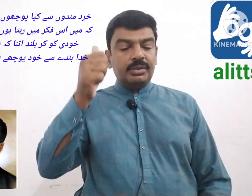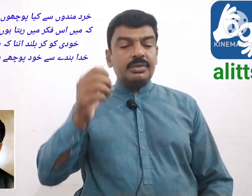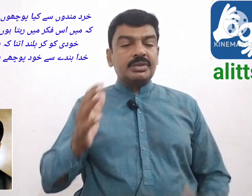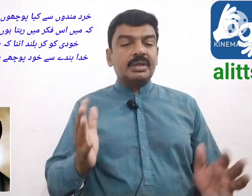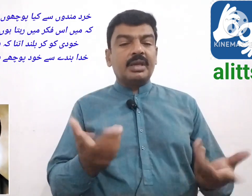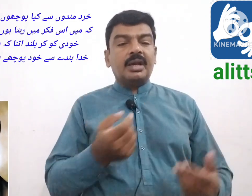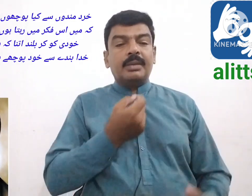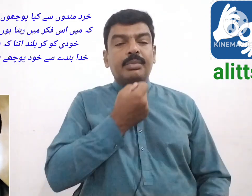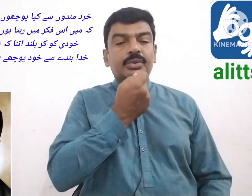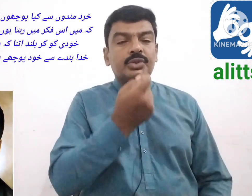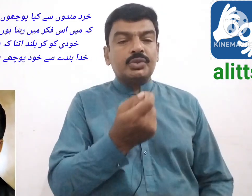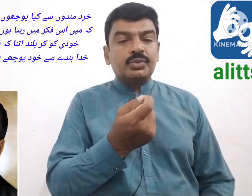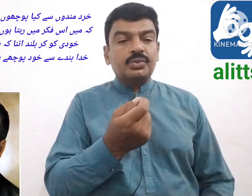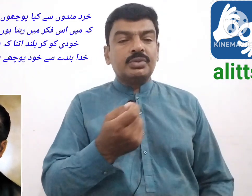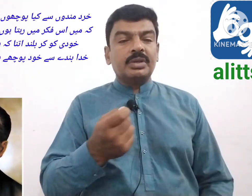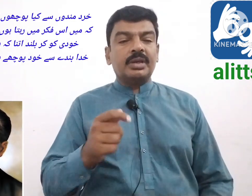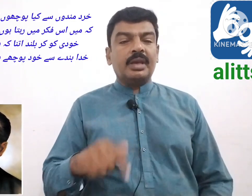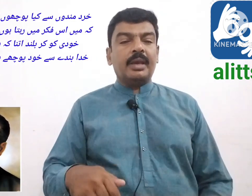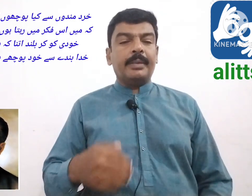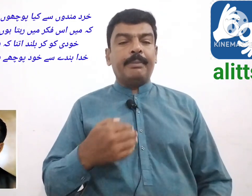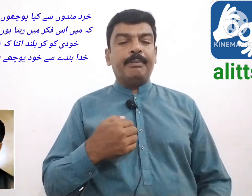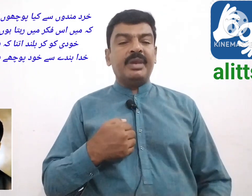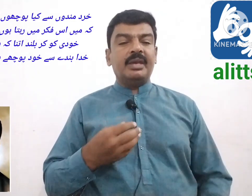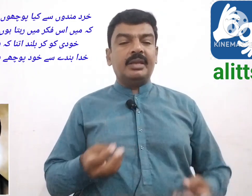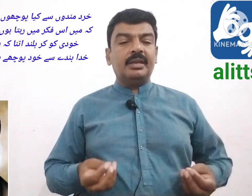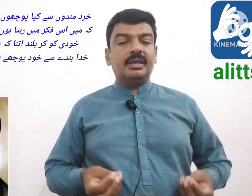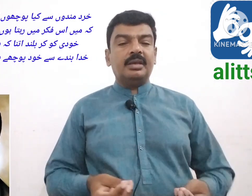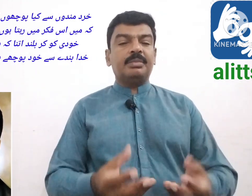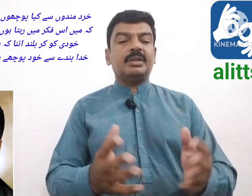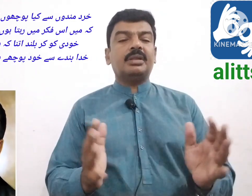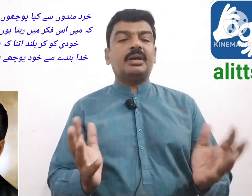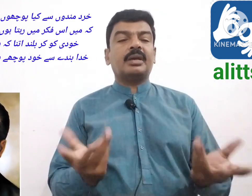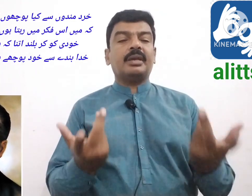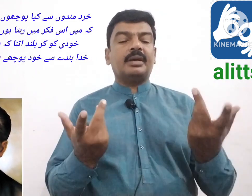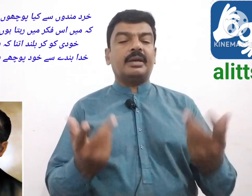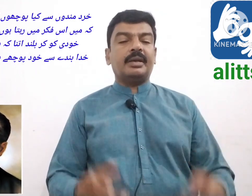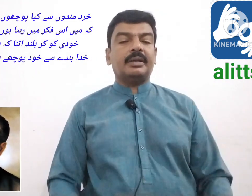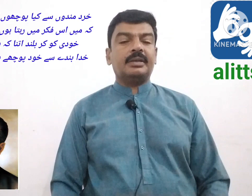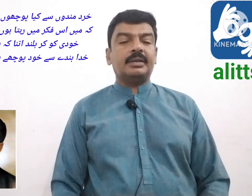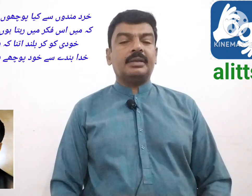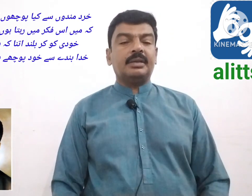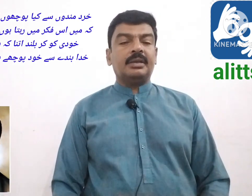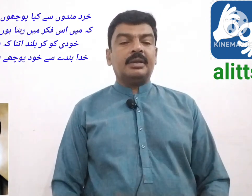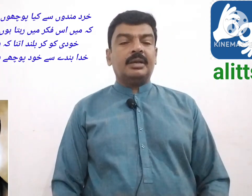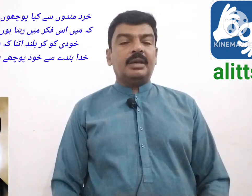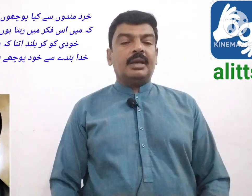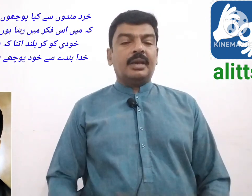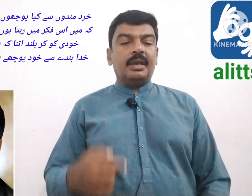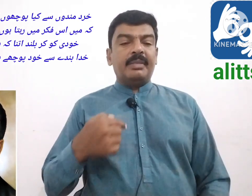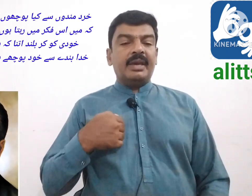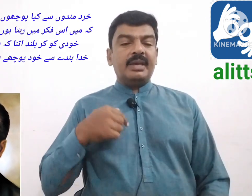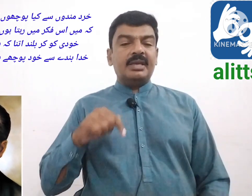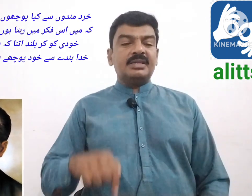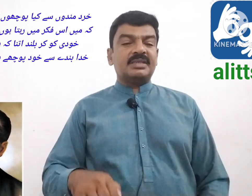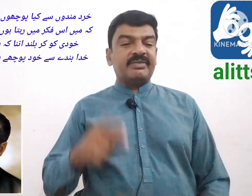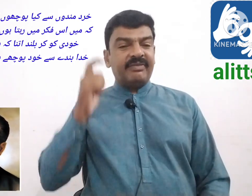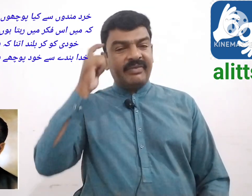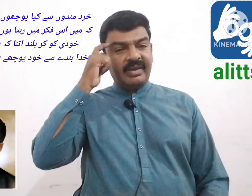खिर्दमंदों से क्या पूछूं कि मेरी इब्तिदा क्या है, कि मैं इस